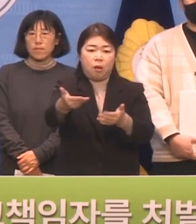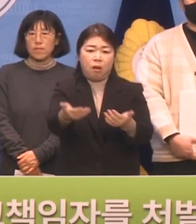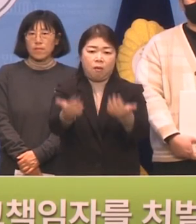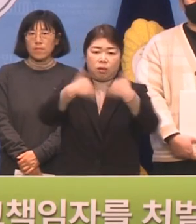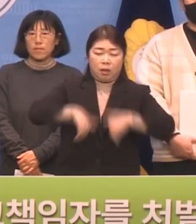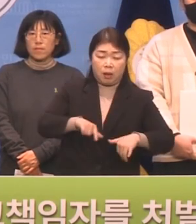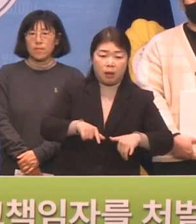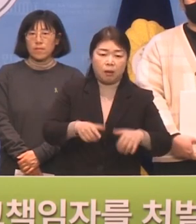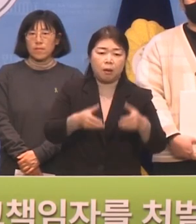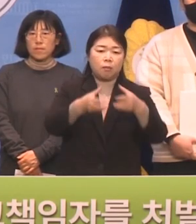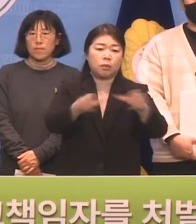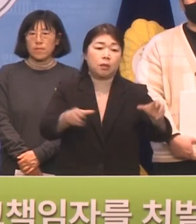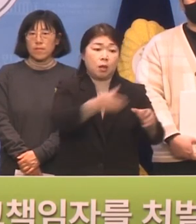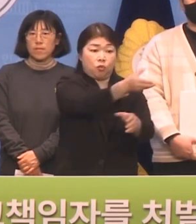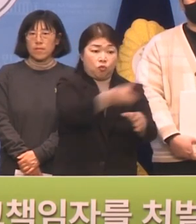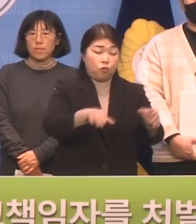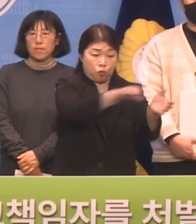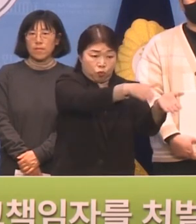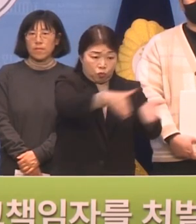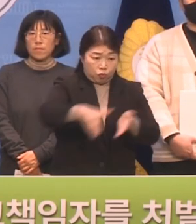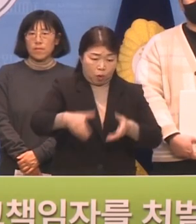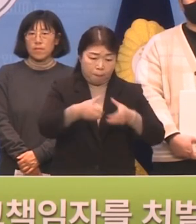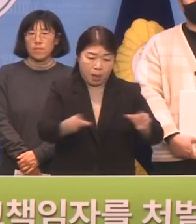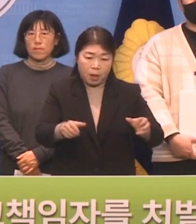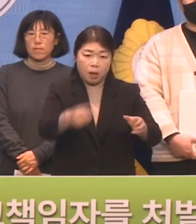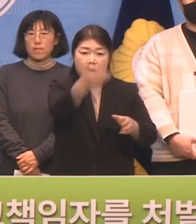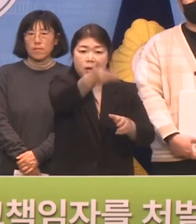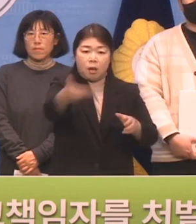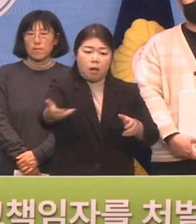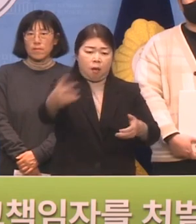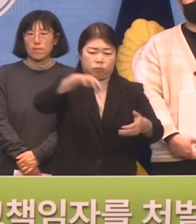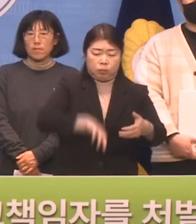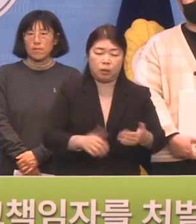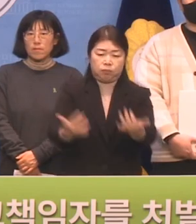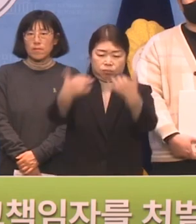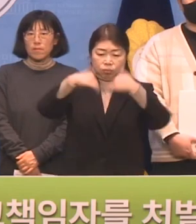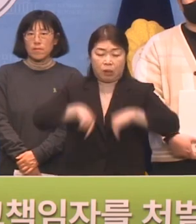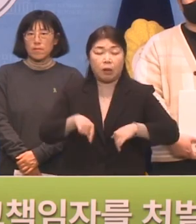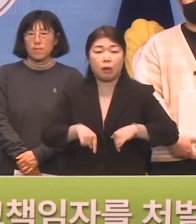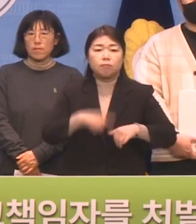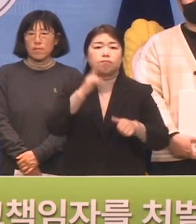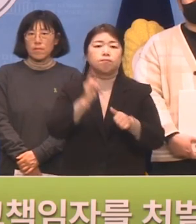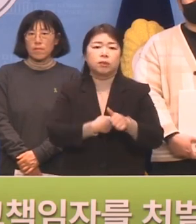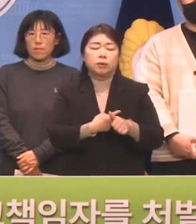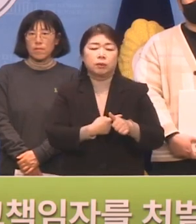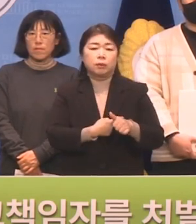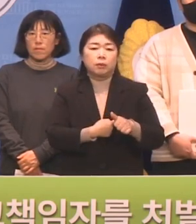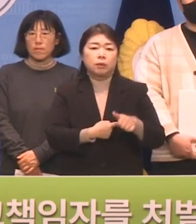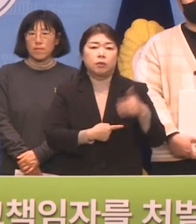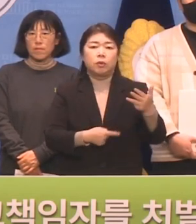범람하게 되고요. 그리고 그 물은 8시 35분에 이미